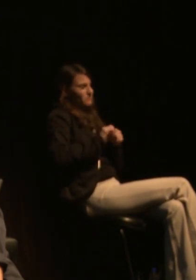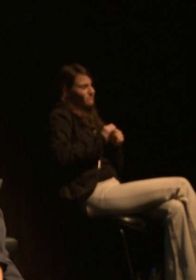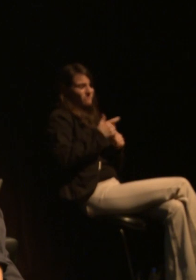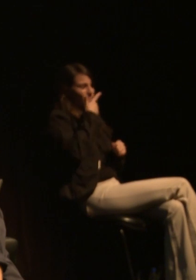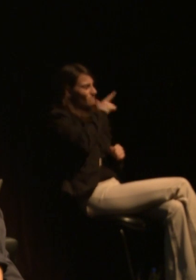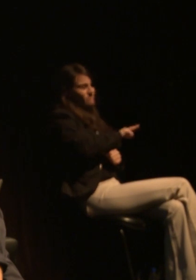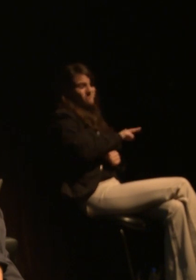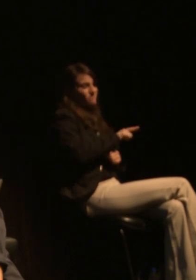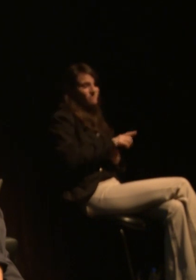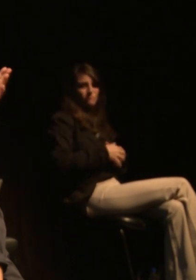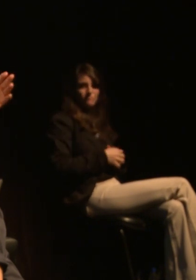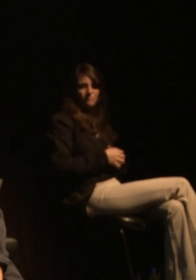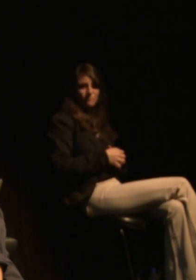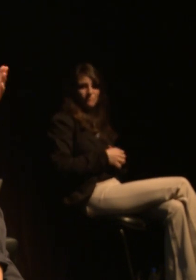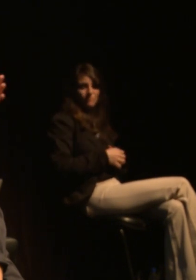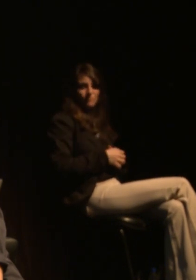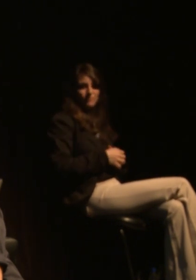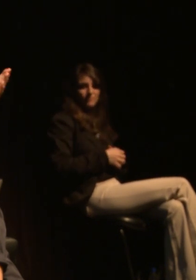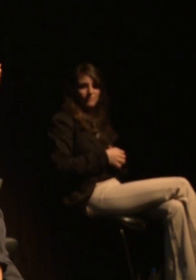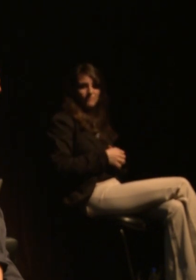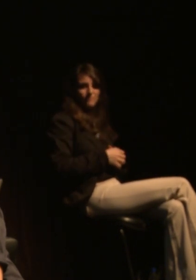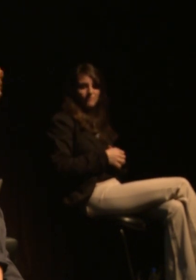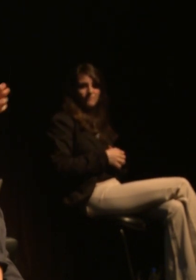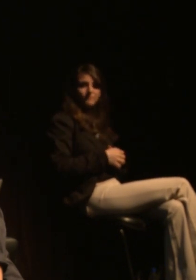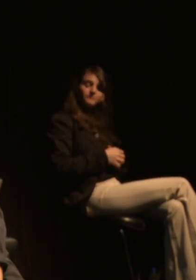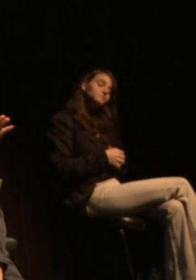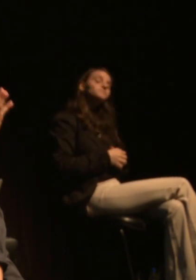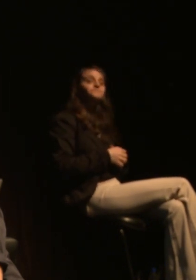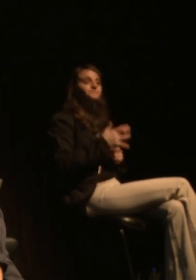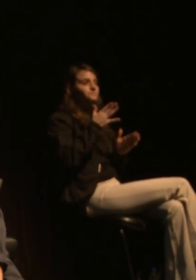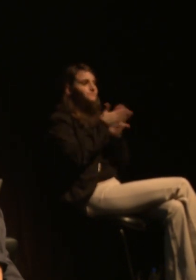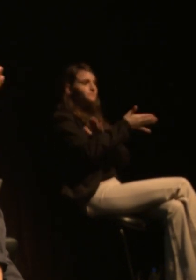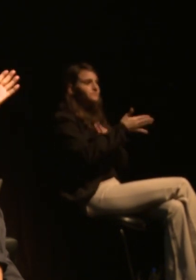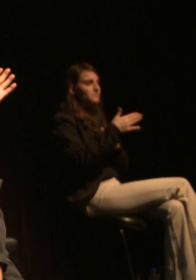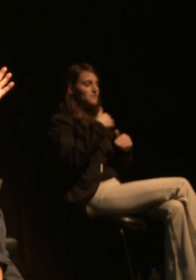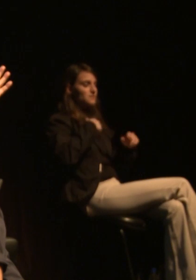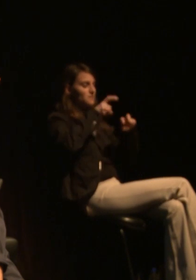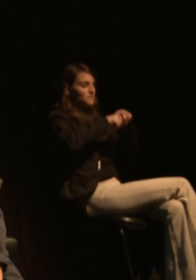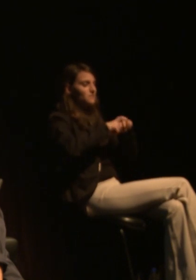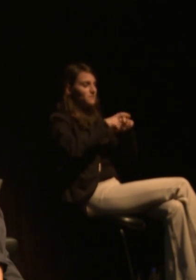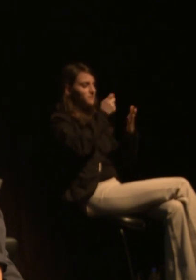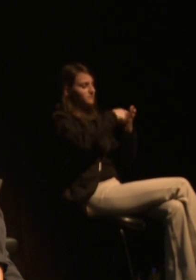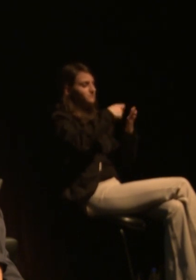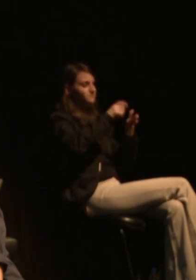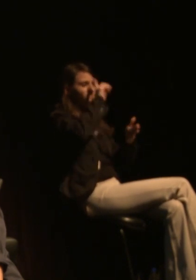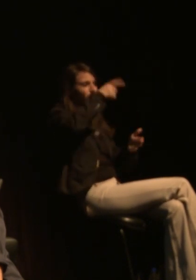isso. E também fui até ser editor. Aí de editor eu não saía mais da minha cadeira, só mandava fazer